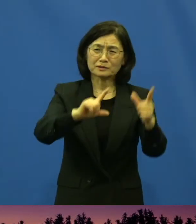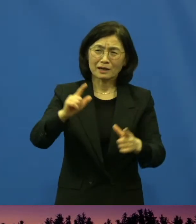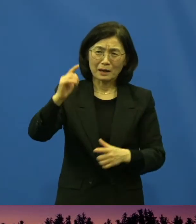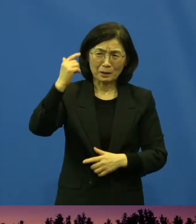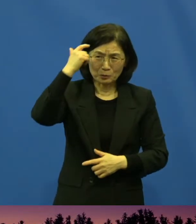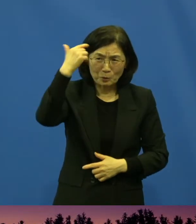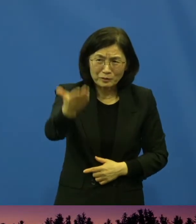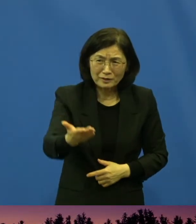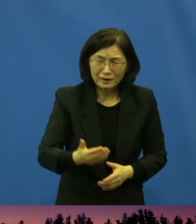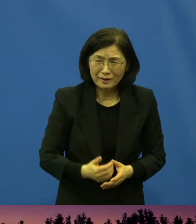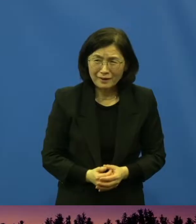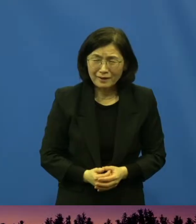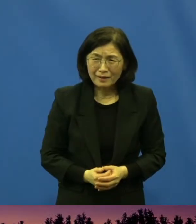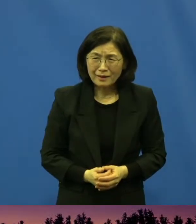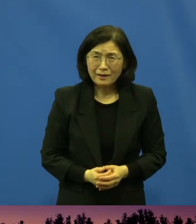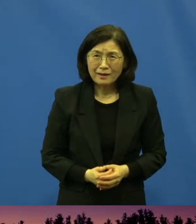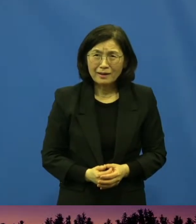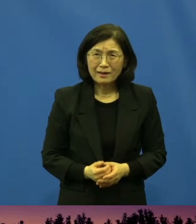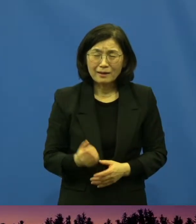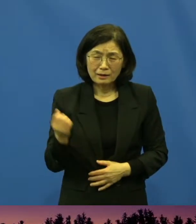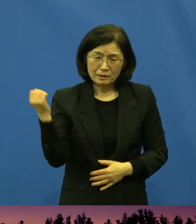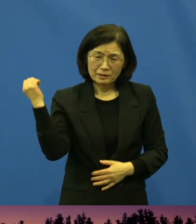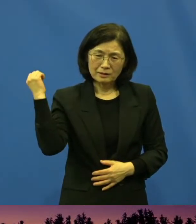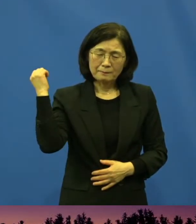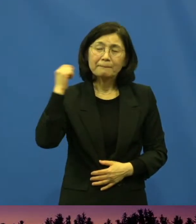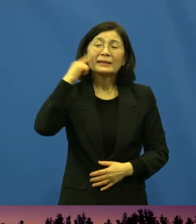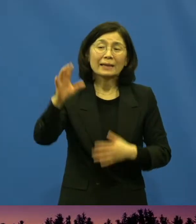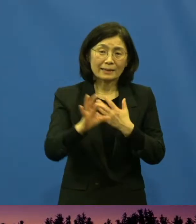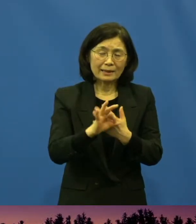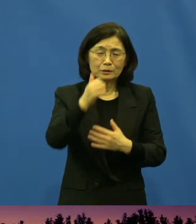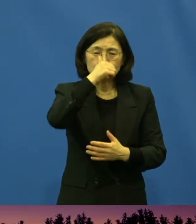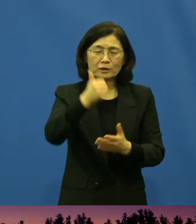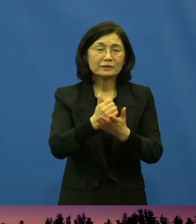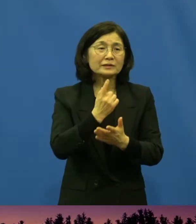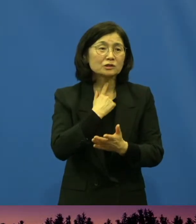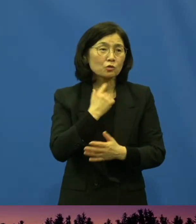우리가 죄를 짓고 불순종했다면 당연히 회개해야죠.